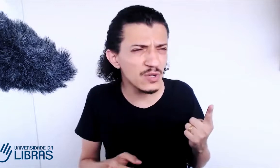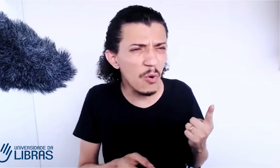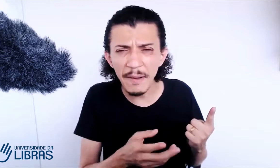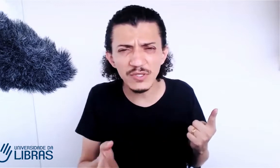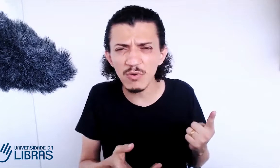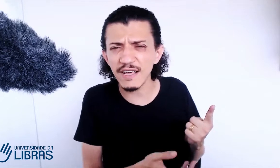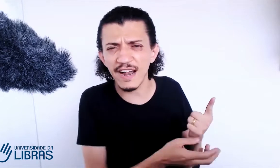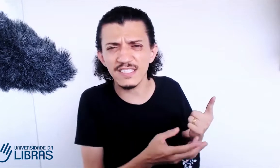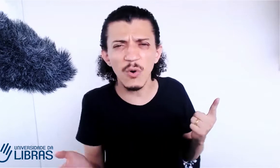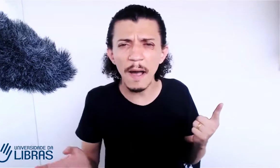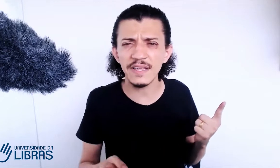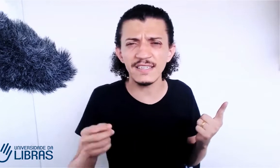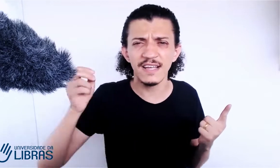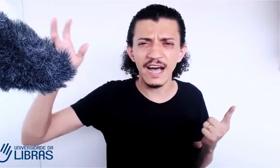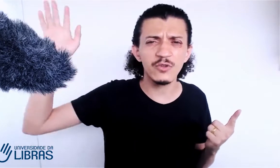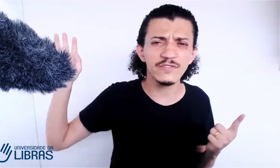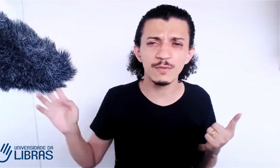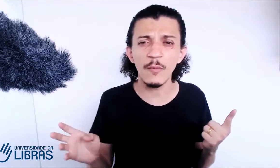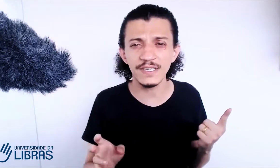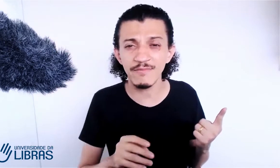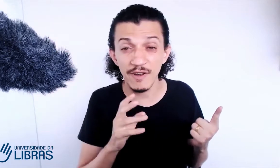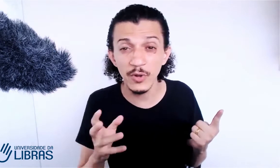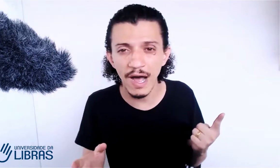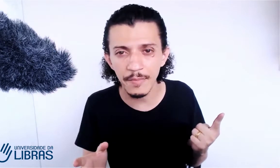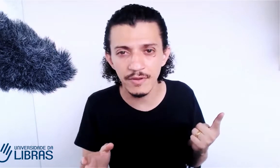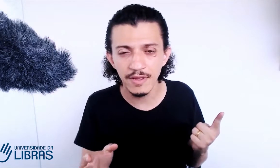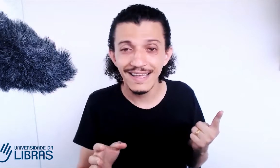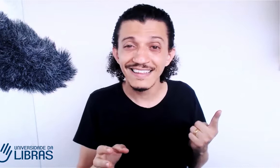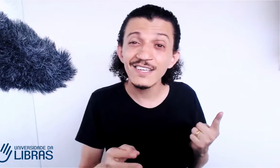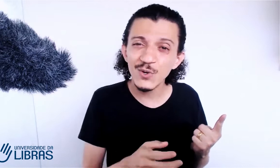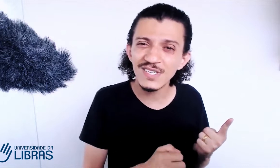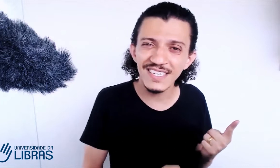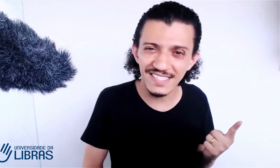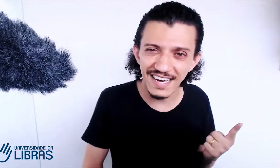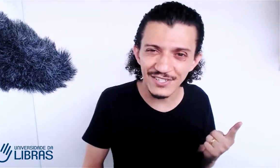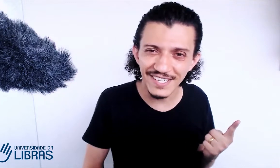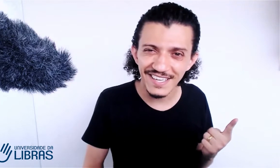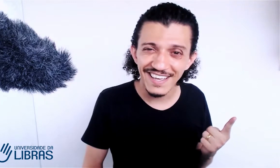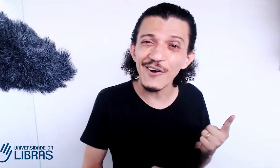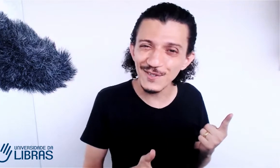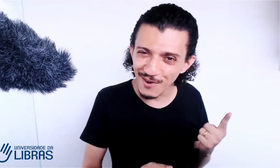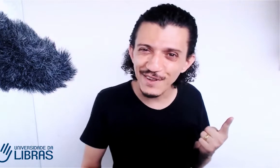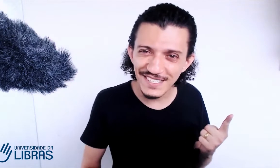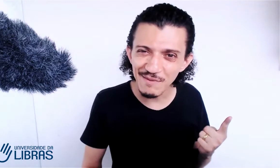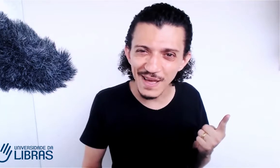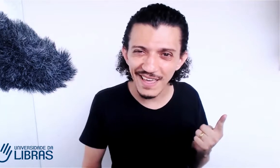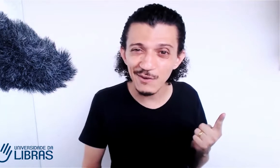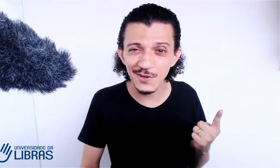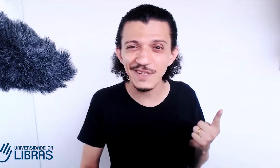como é que a pessoa consegue falar assim tão rápido? Aqueles narradores de futebol, por exemplo, falam muito rápido. Tem surdos que sinalizam assim, e alguns ouvintes também. Eu sou um deles,